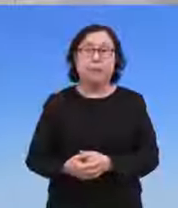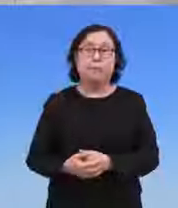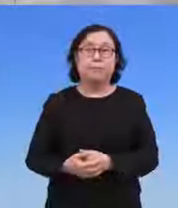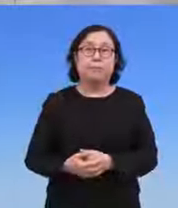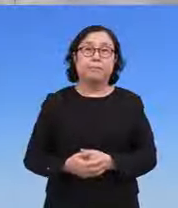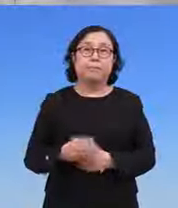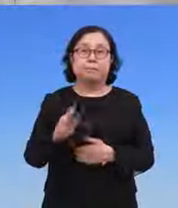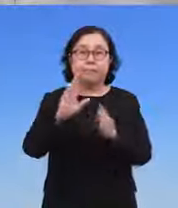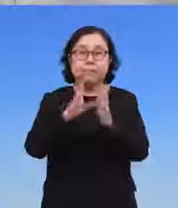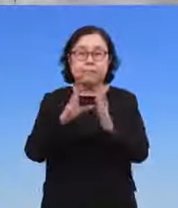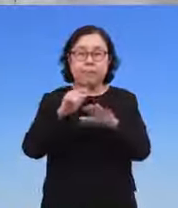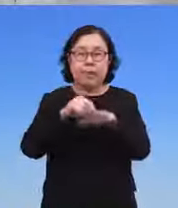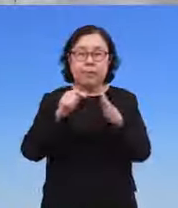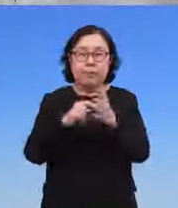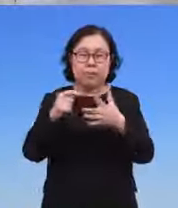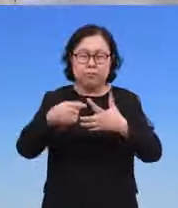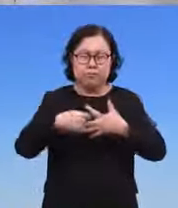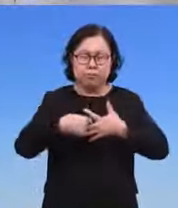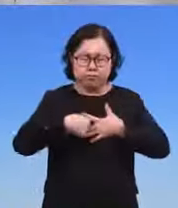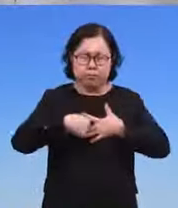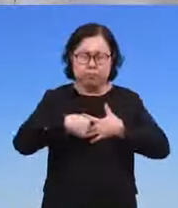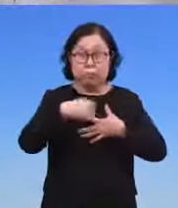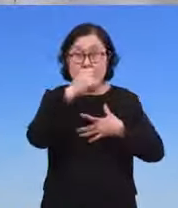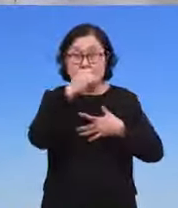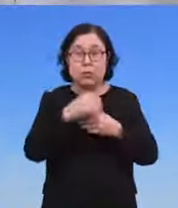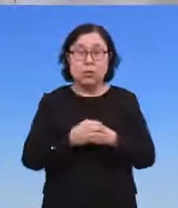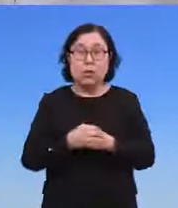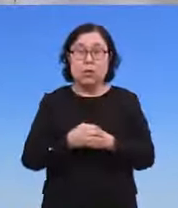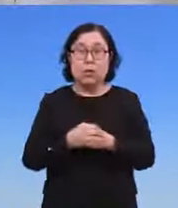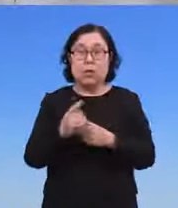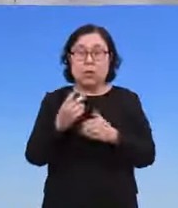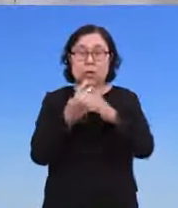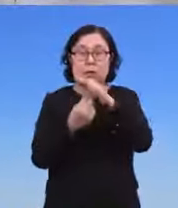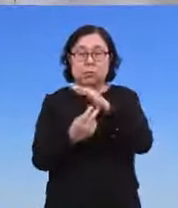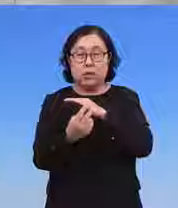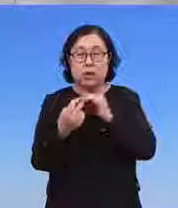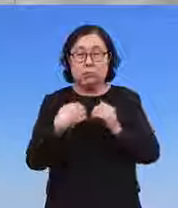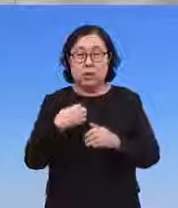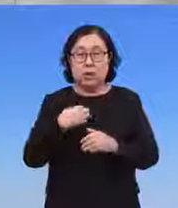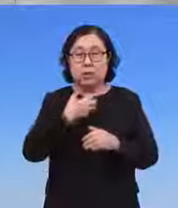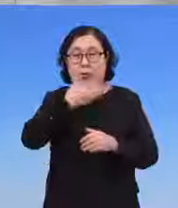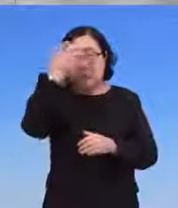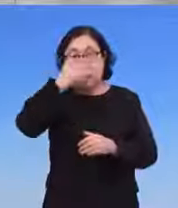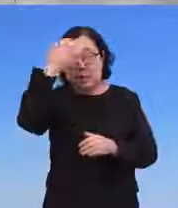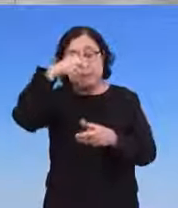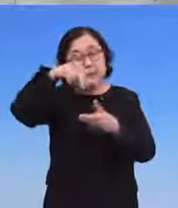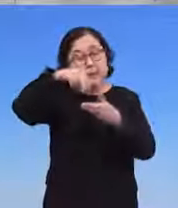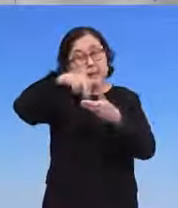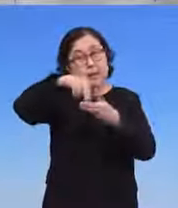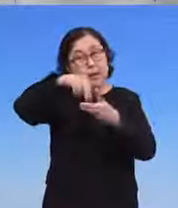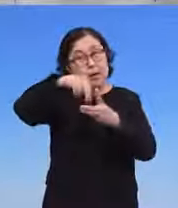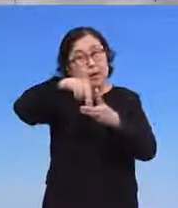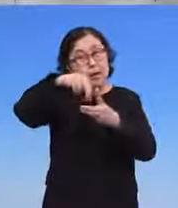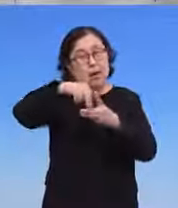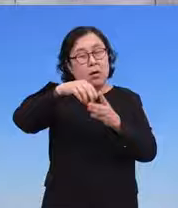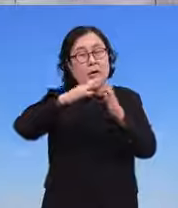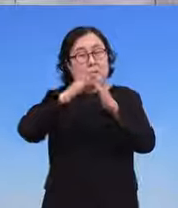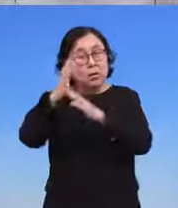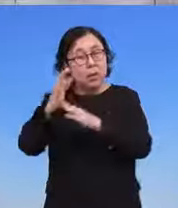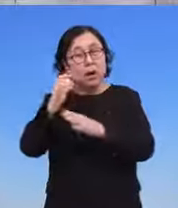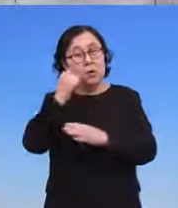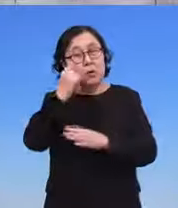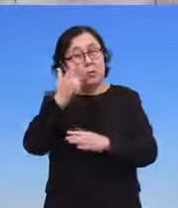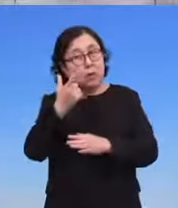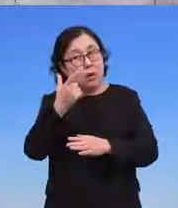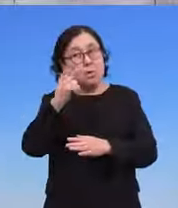사실 그 당시로도 계속 마음에 불편함이 있었고요. 그때 이제 이 드림센터로 우리가 이사를 온 지가 6개월